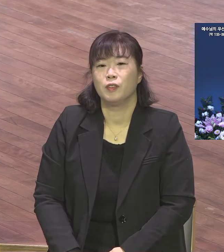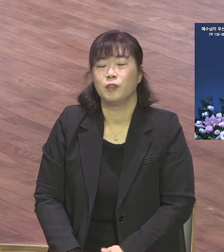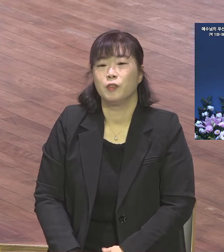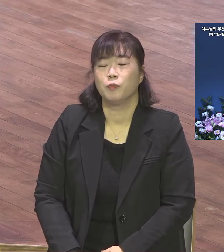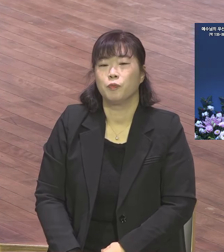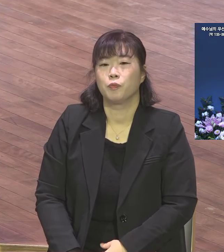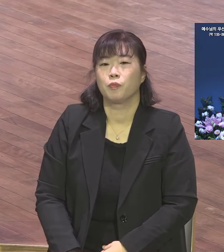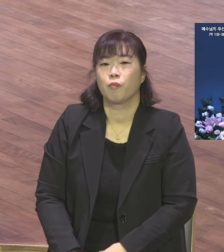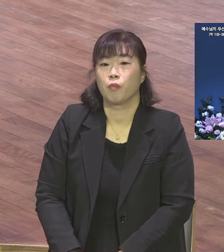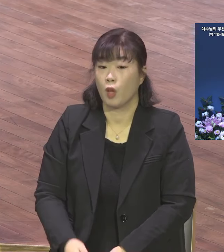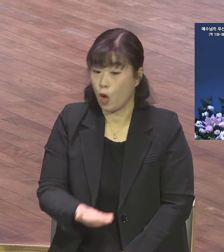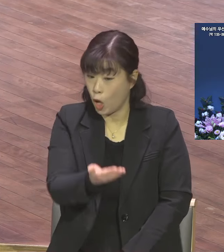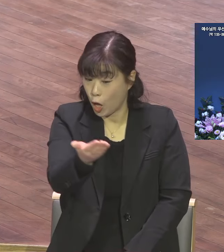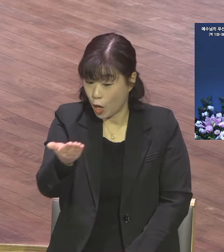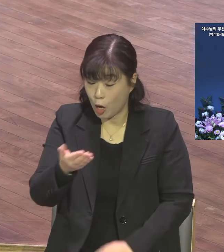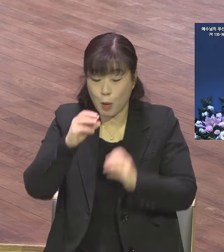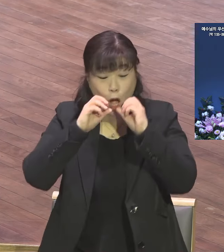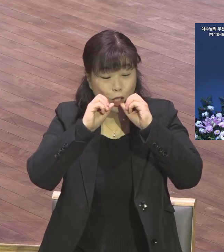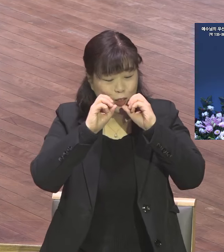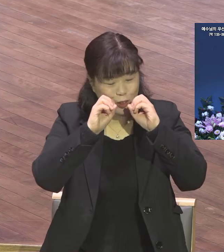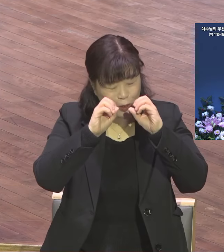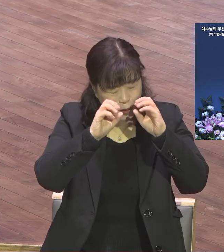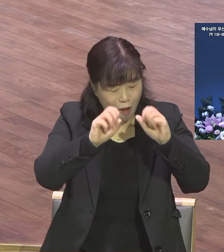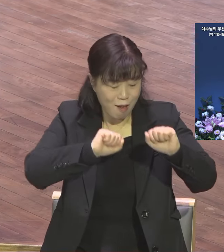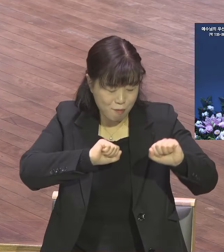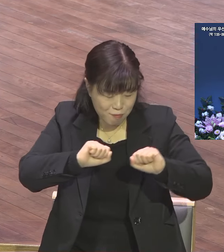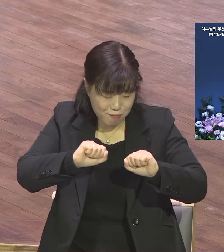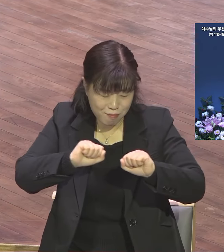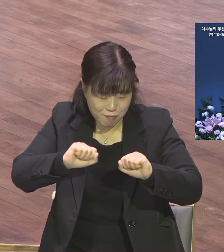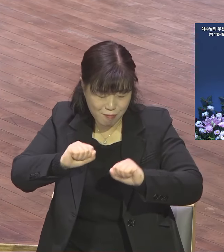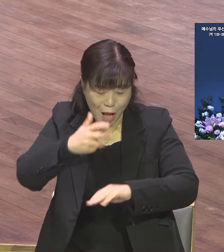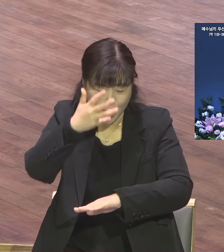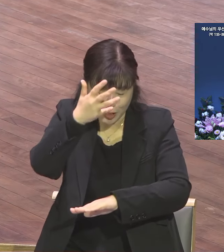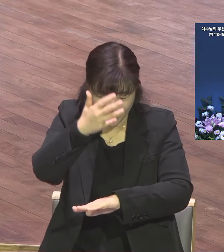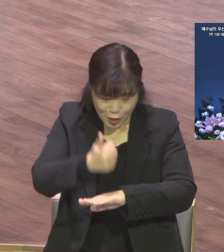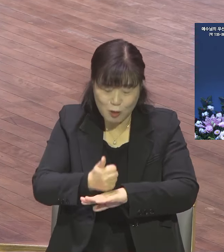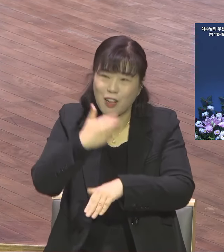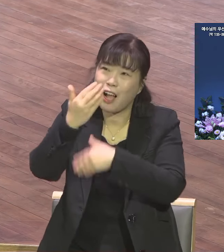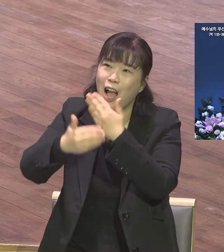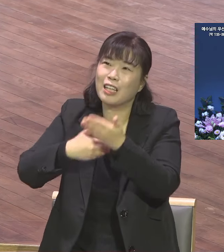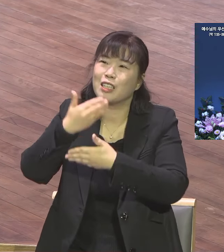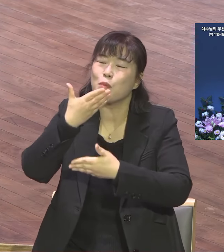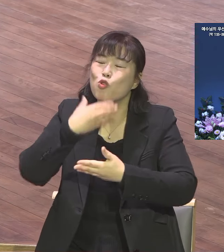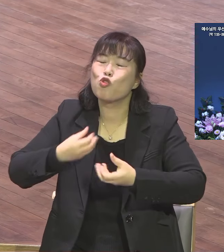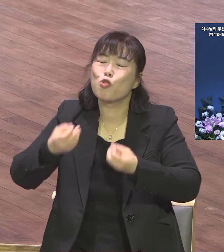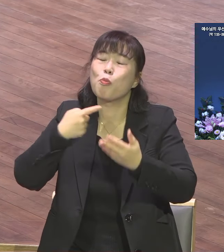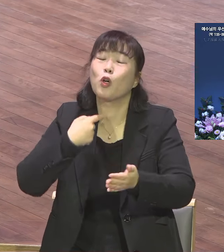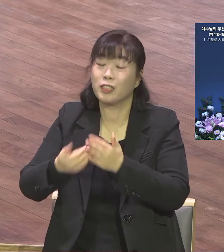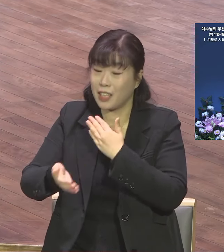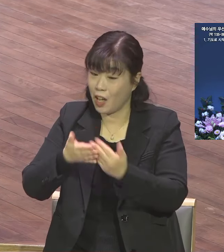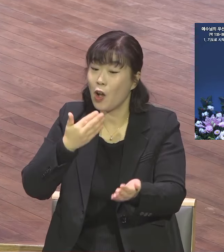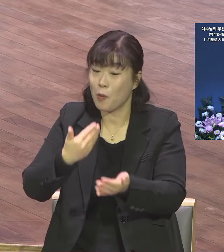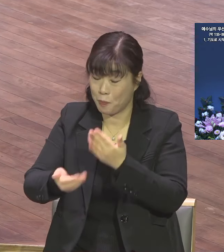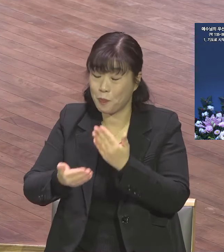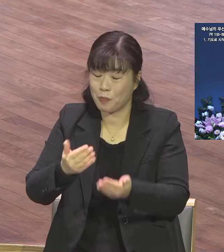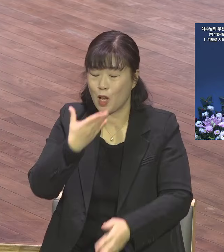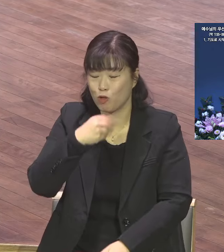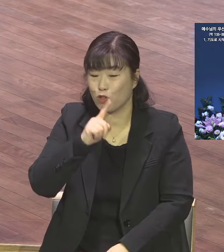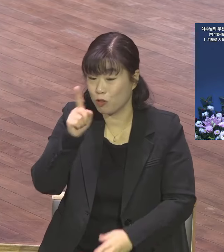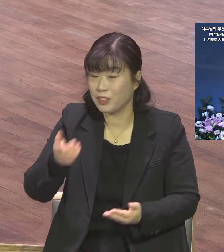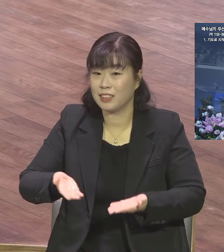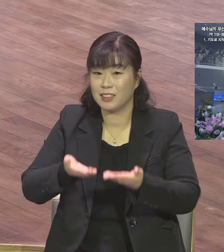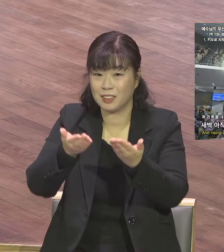전도자의 삶을 살면서 망국의 기업을 얻는 증인들 되기를 주님으로 축복합니다. 그럼 첫째로 기도로 시작하신